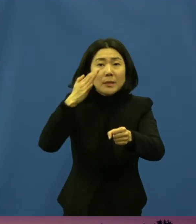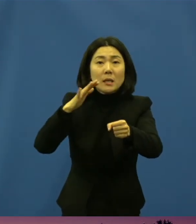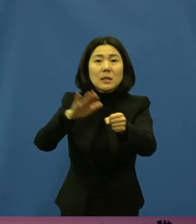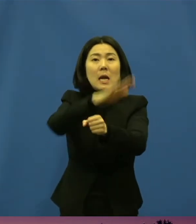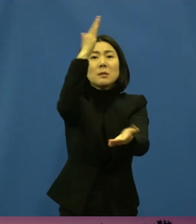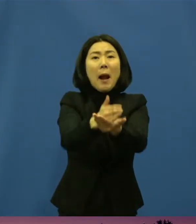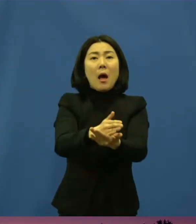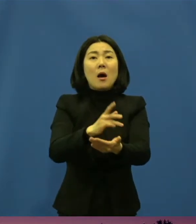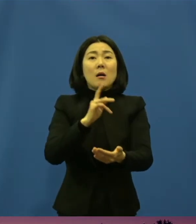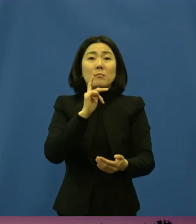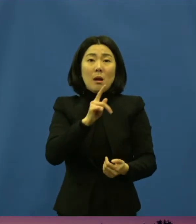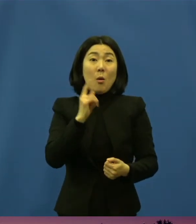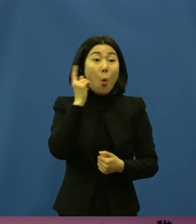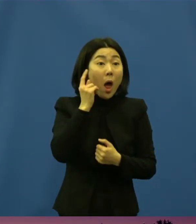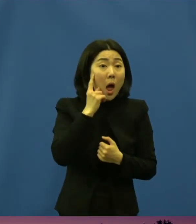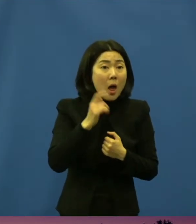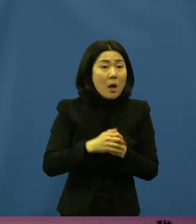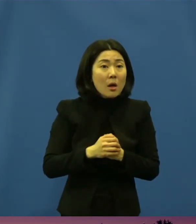왜곡이 찾아, 왜곡.